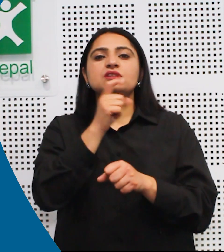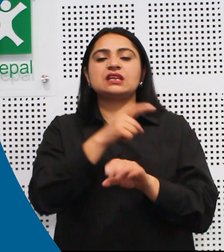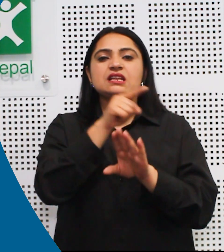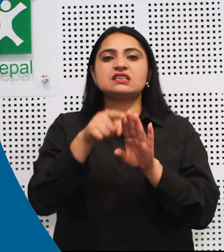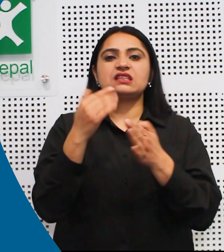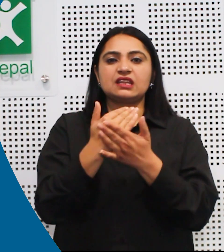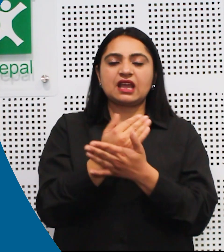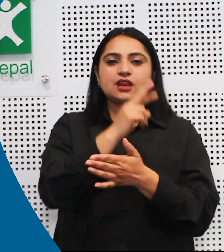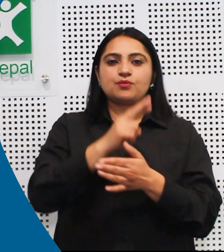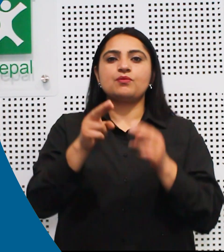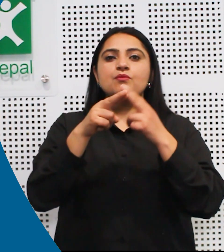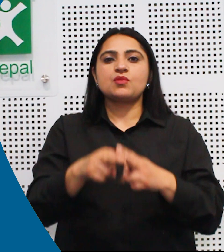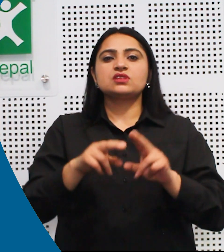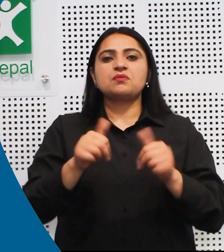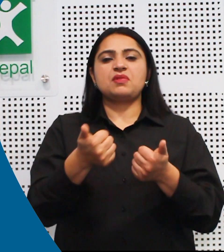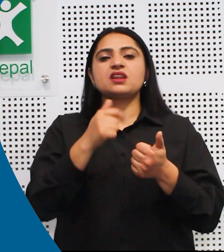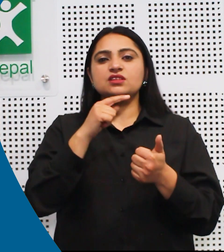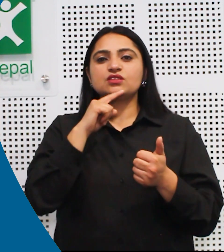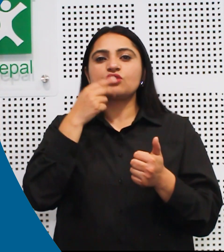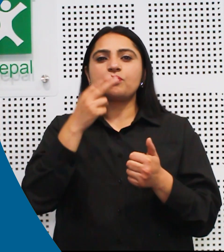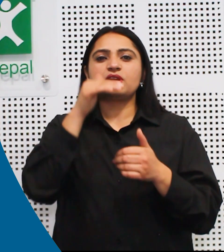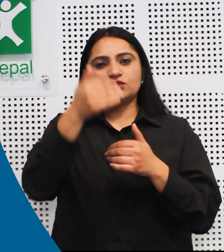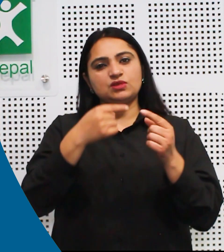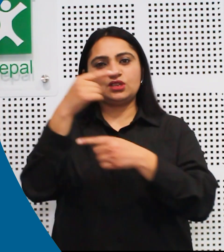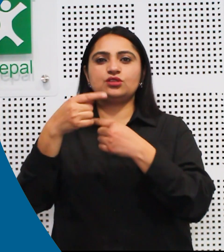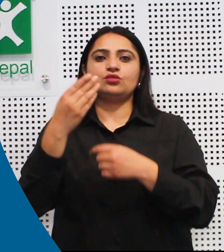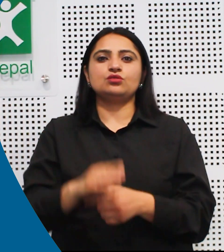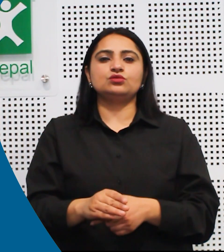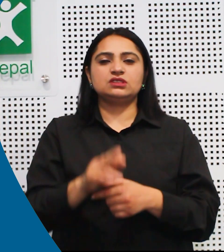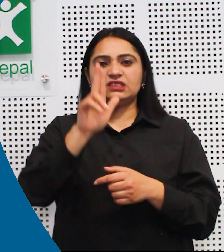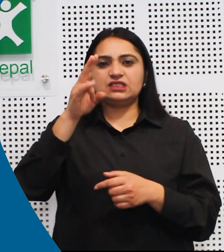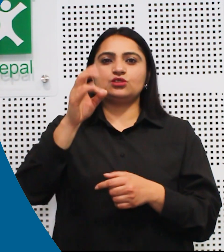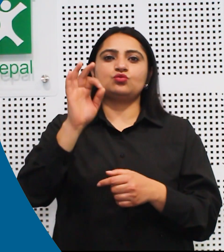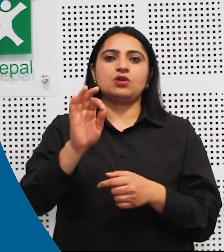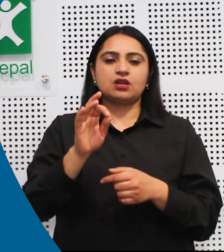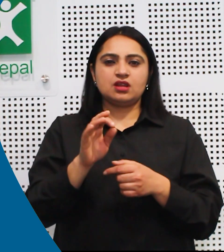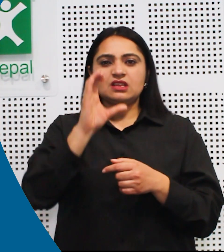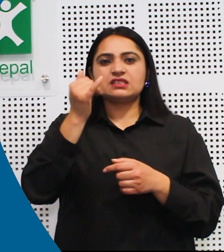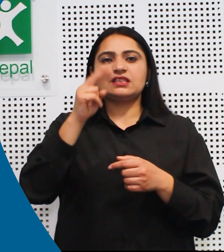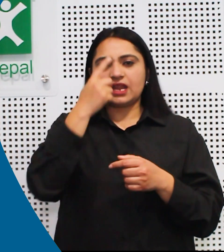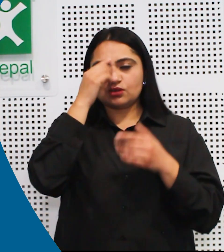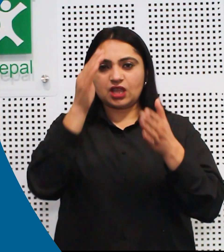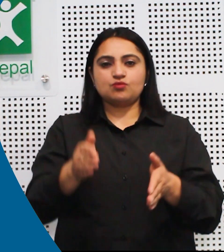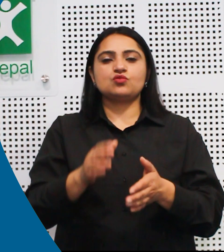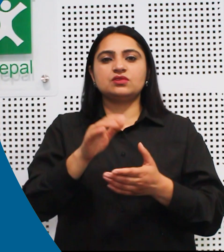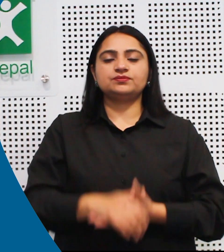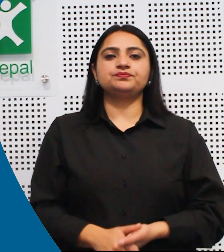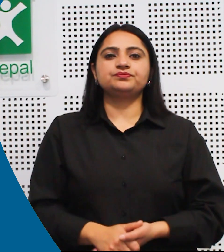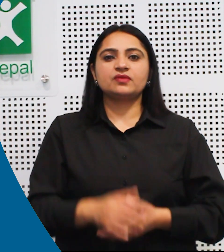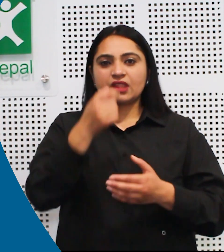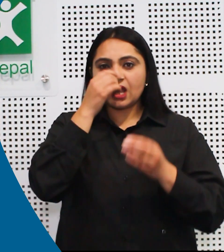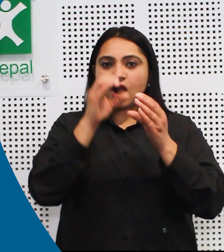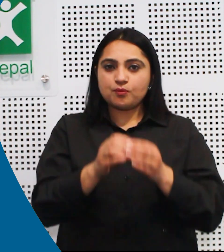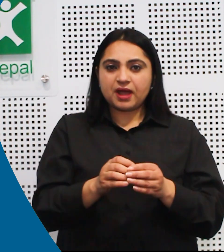तथा कार्यक्रम र बजेट पारित नहुँदासम्म निरन्तर रहन्छ। ईश्वर साउद, CIN, टिकापुर FM, कैलाली।